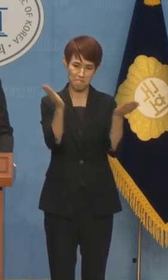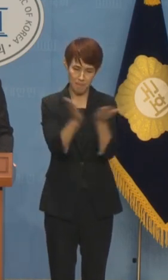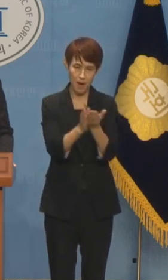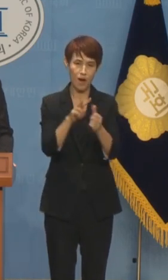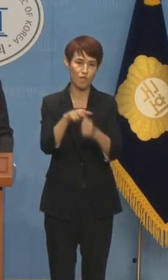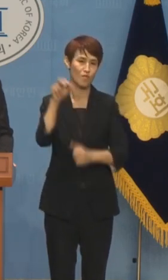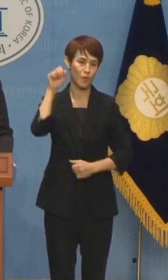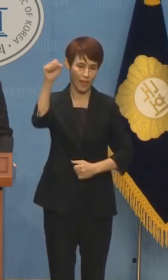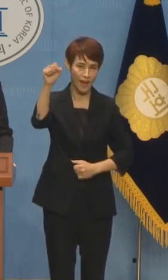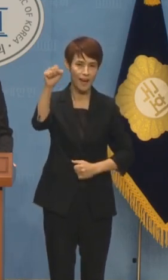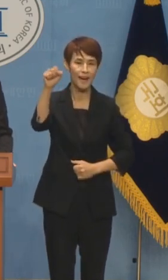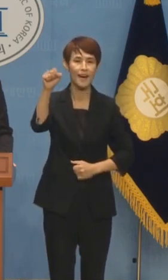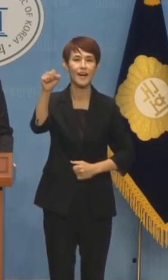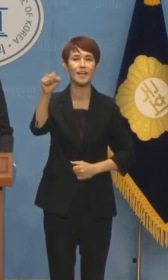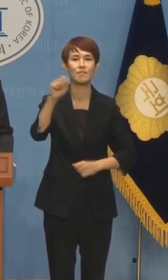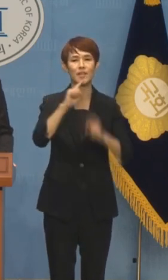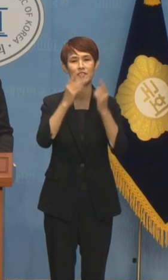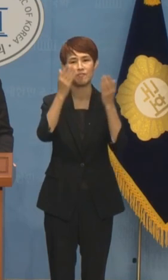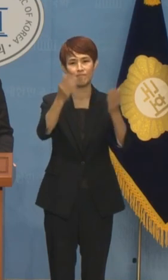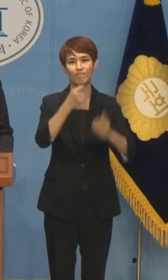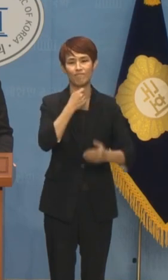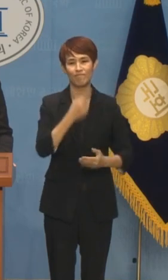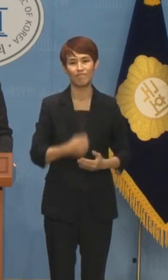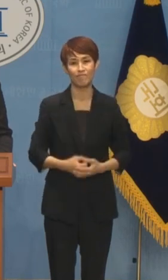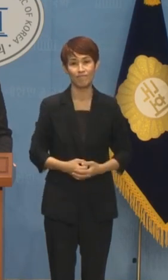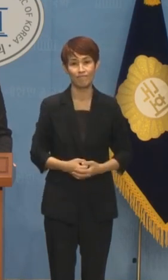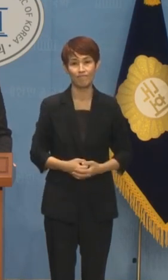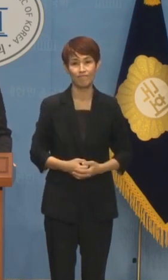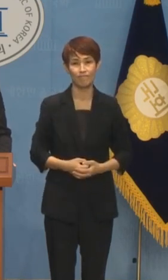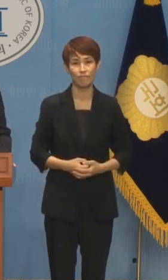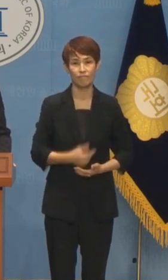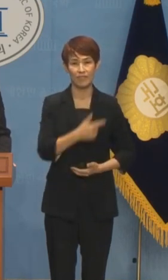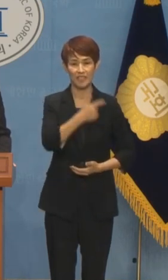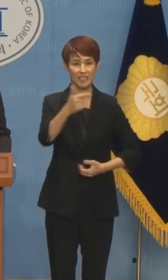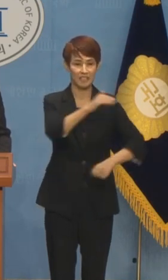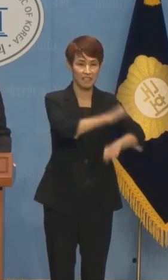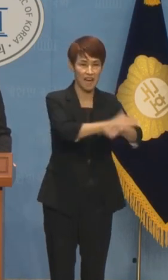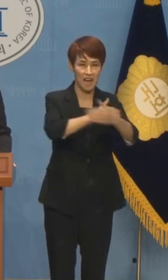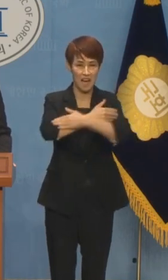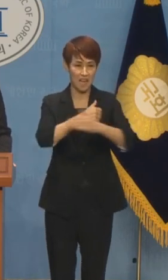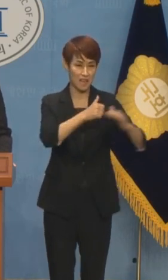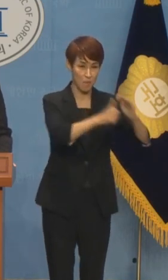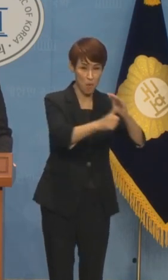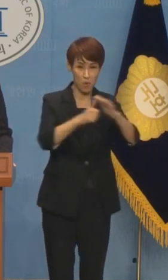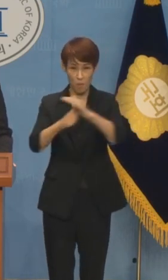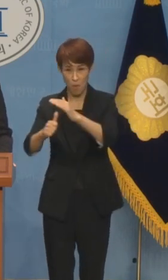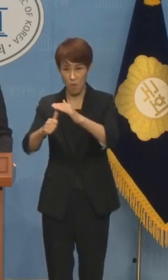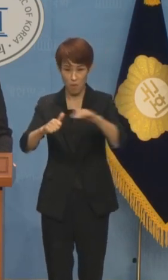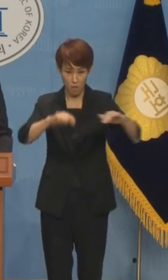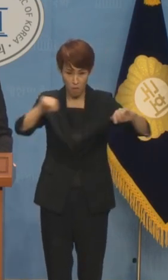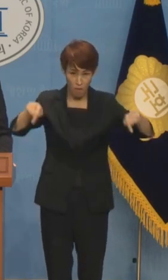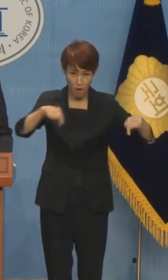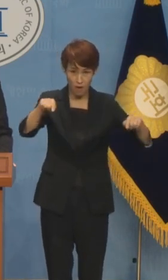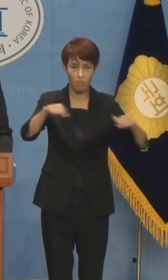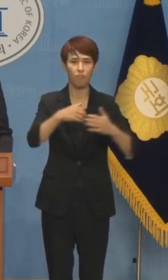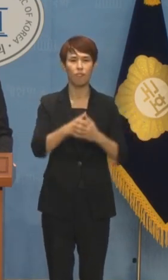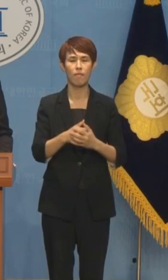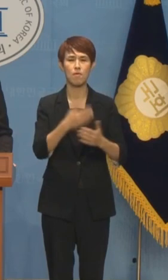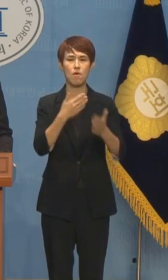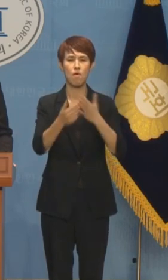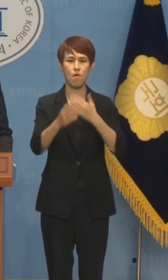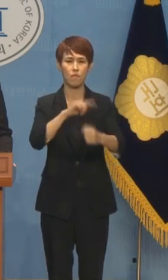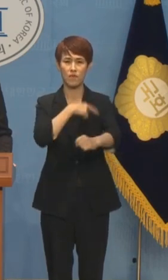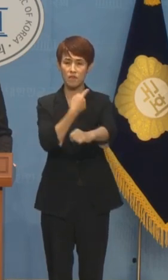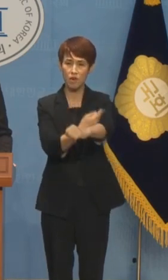후보라고 반복해서 강조하는 것입니다. 거대 양당의 대표급 정치인들 가운데에서 경험과